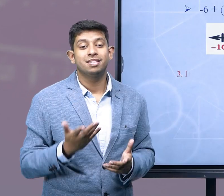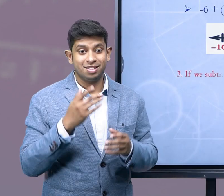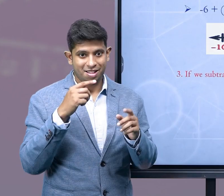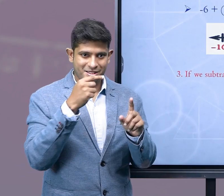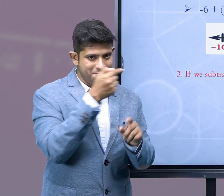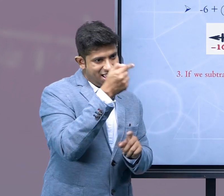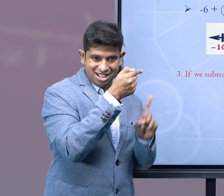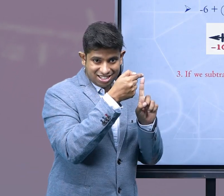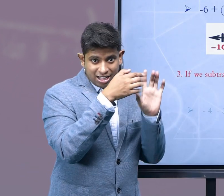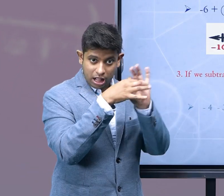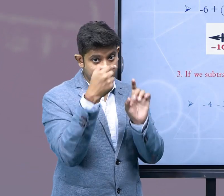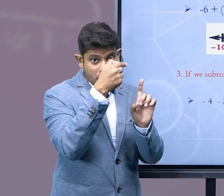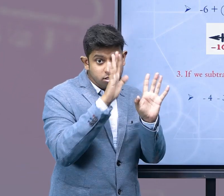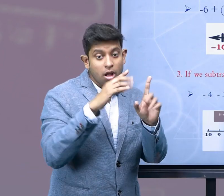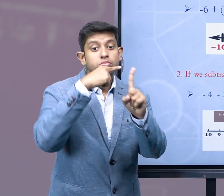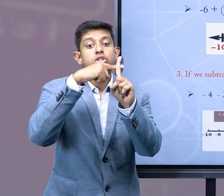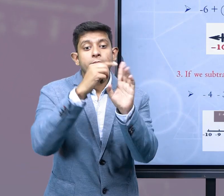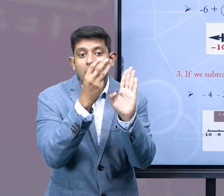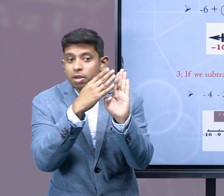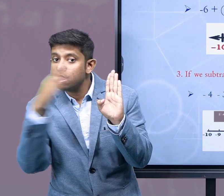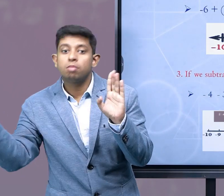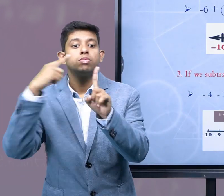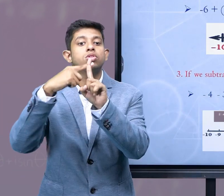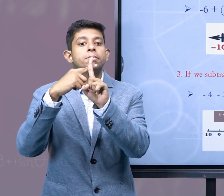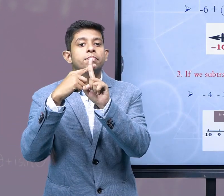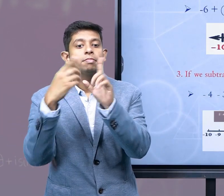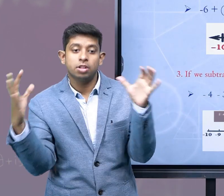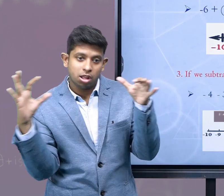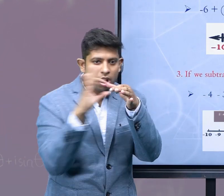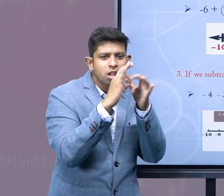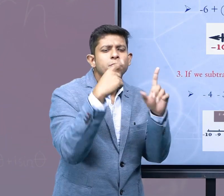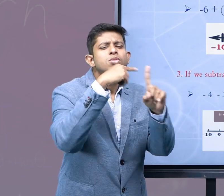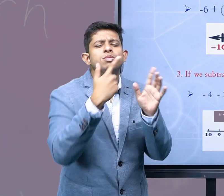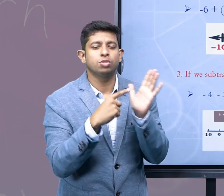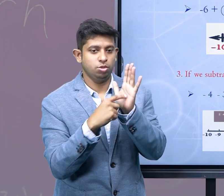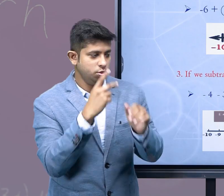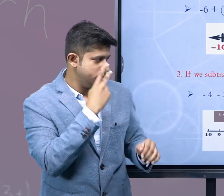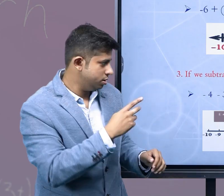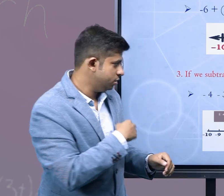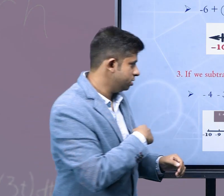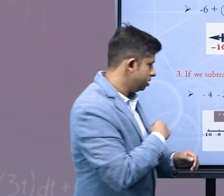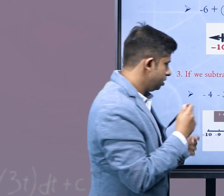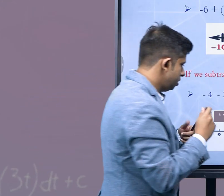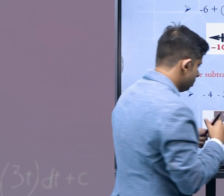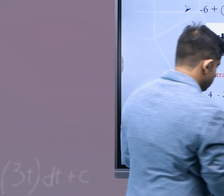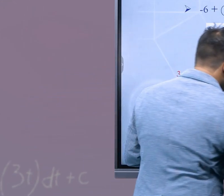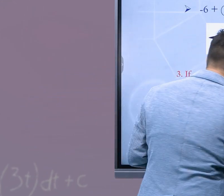यदि हम एक धनात्मक पूर्णांक घटाते हैं तो हम बाईं ओर बढ़ते हैं। उदाहरण